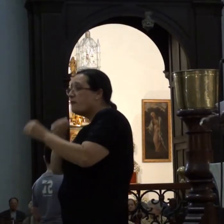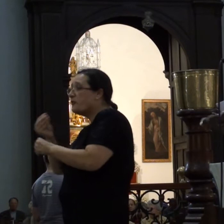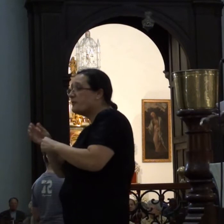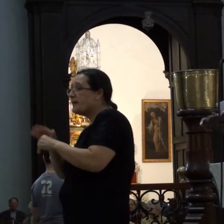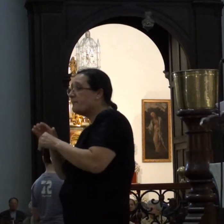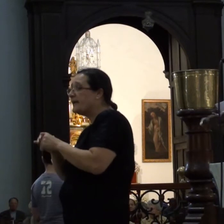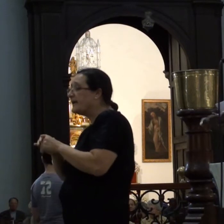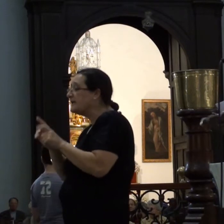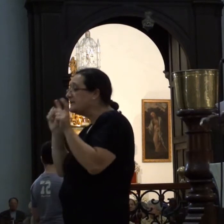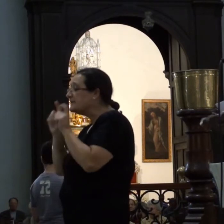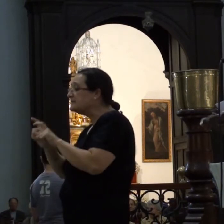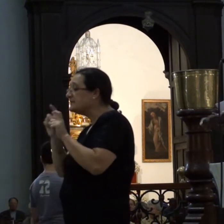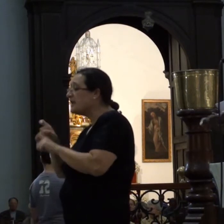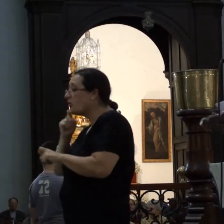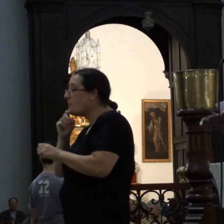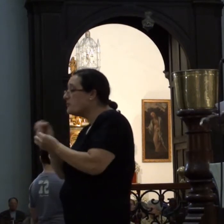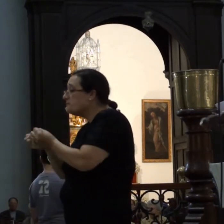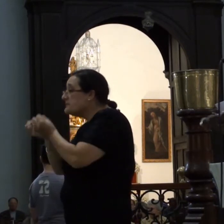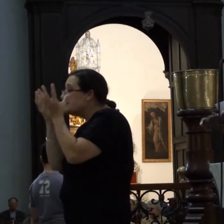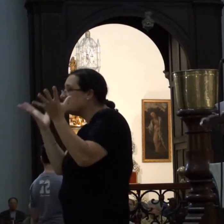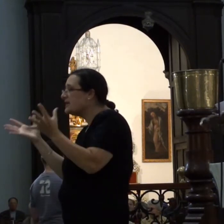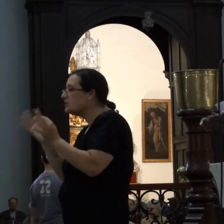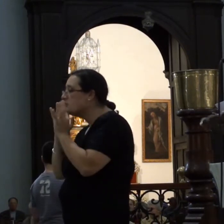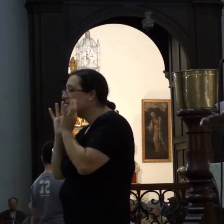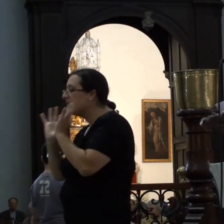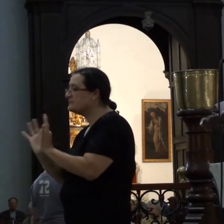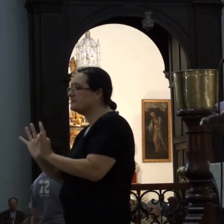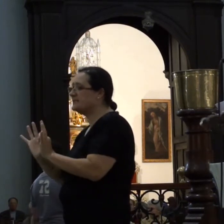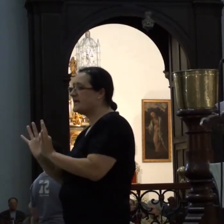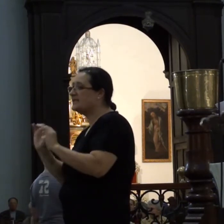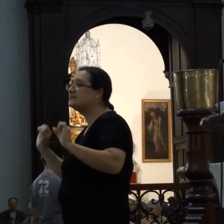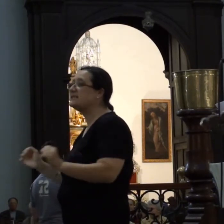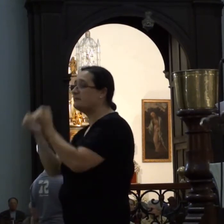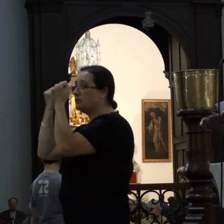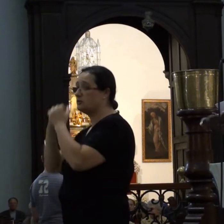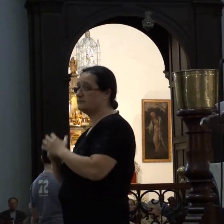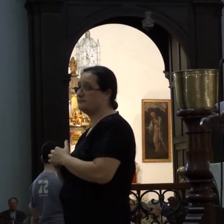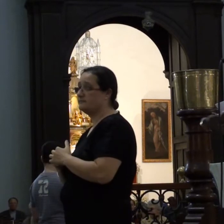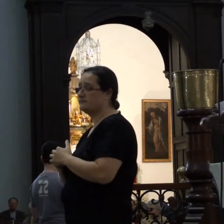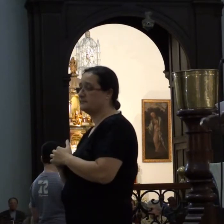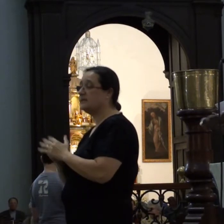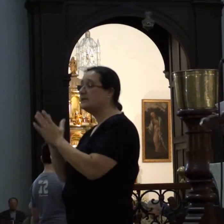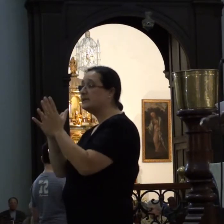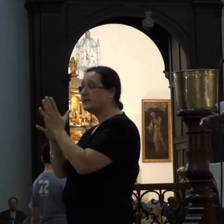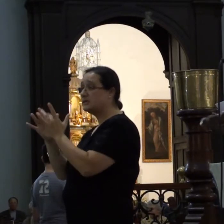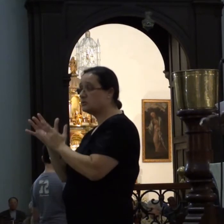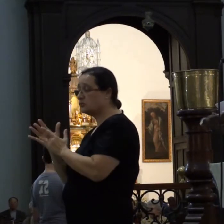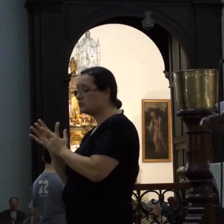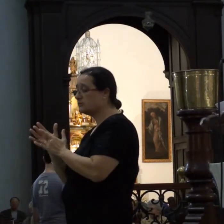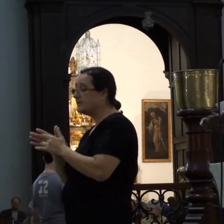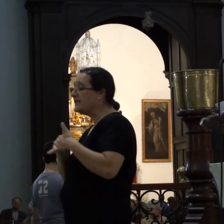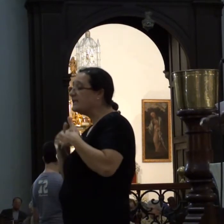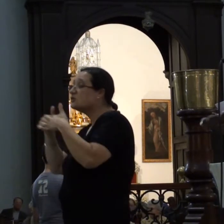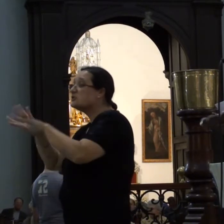manifiesta el misterio de una especial misión Jesús nos